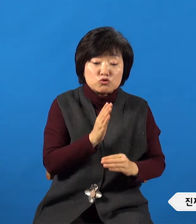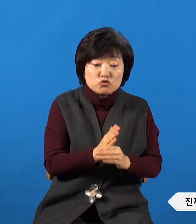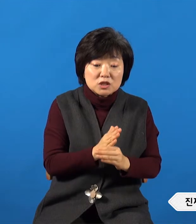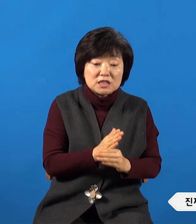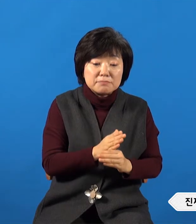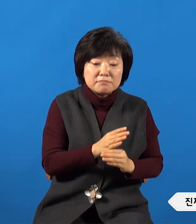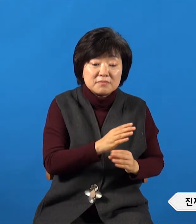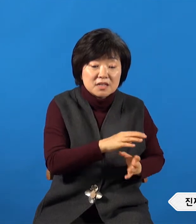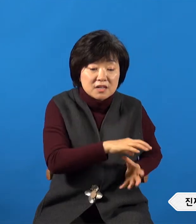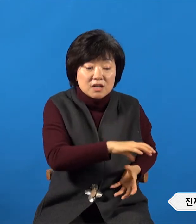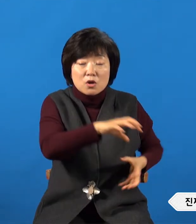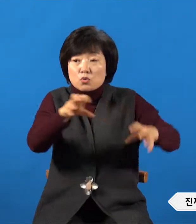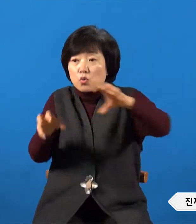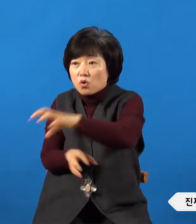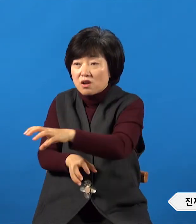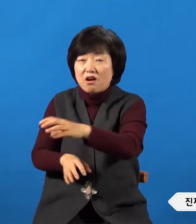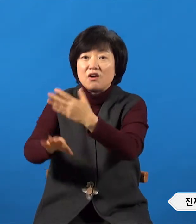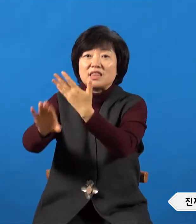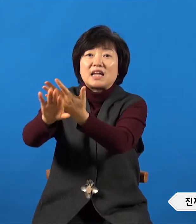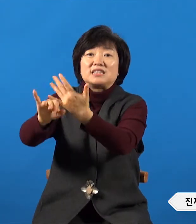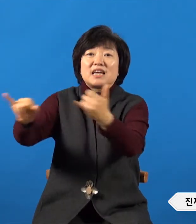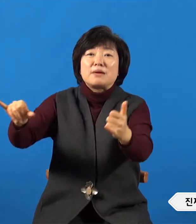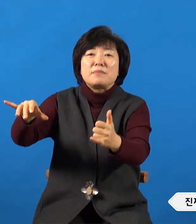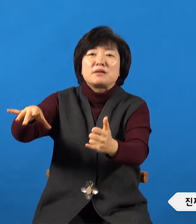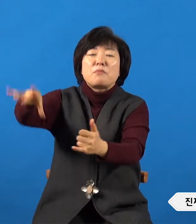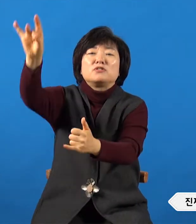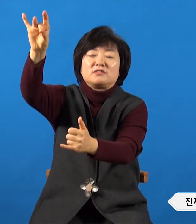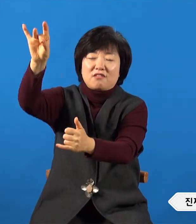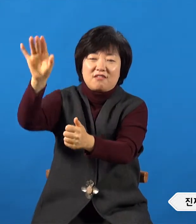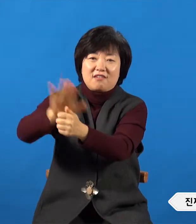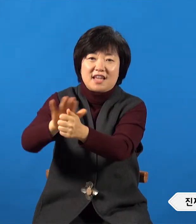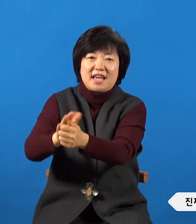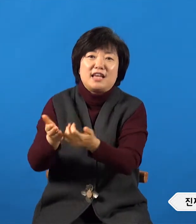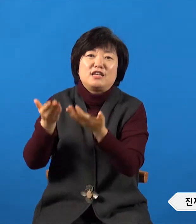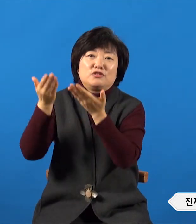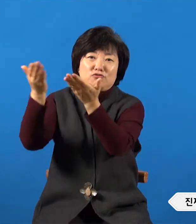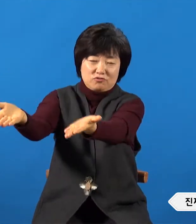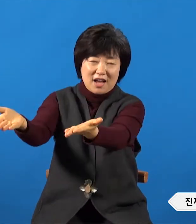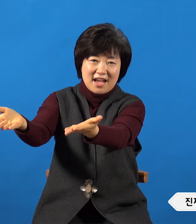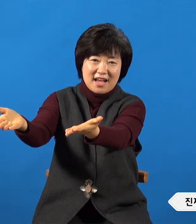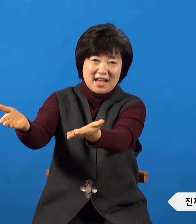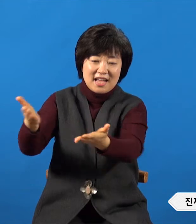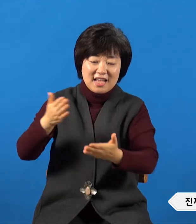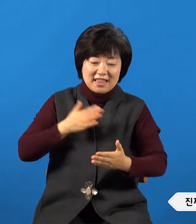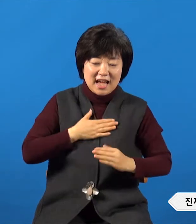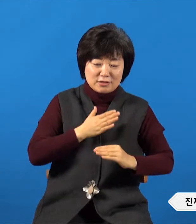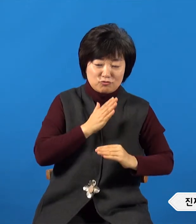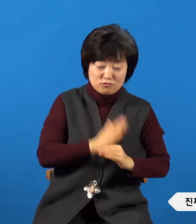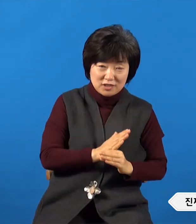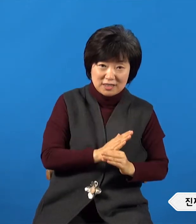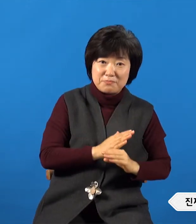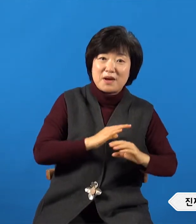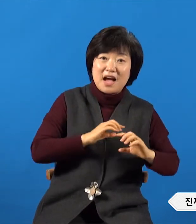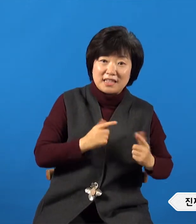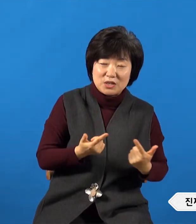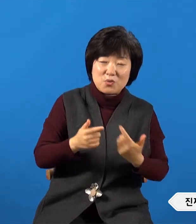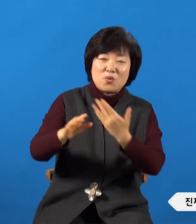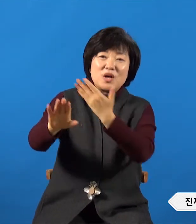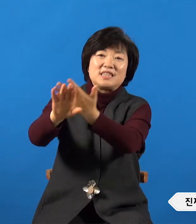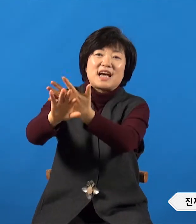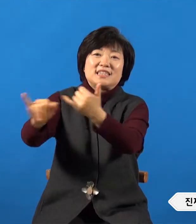그것을 그들에게 먼저 해주라라고 말씀하시며 자기 중심적인 관계가